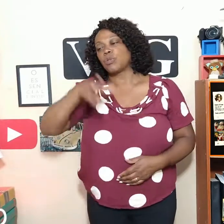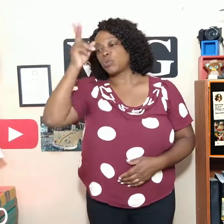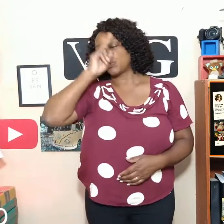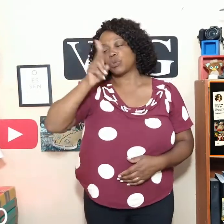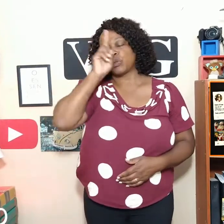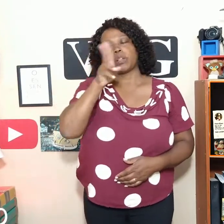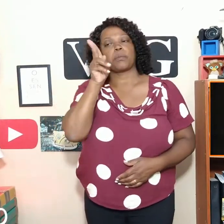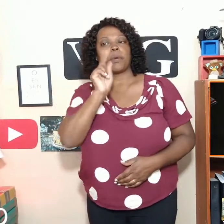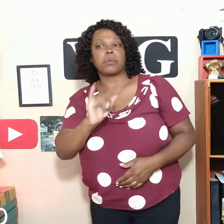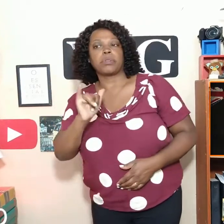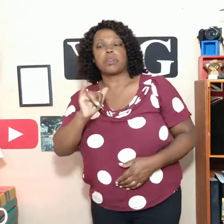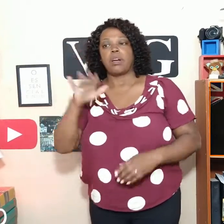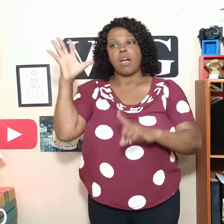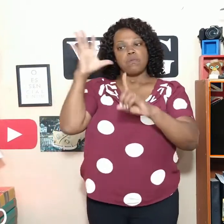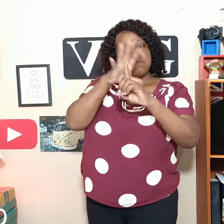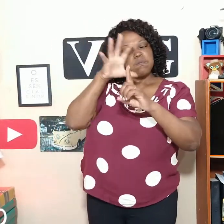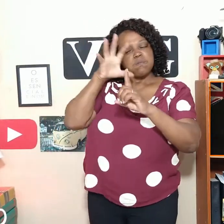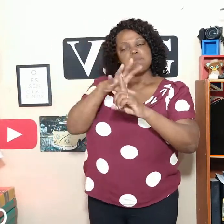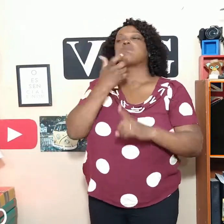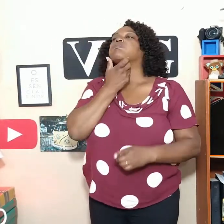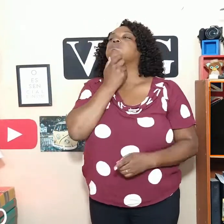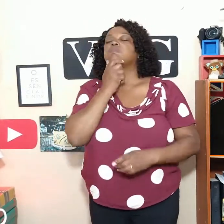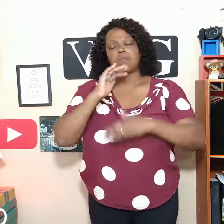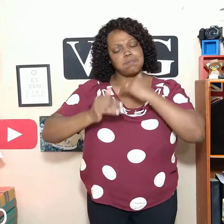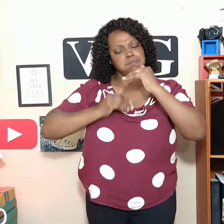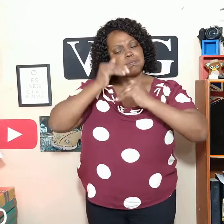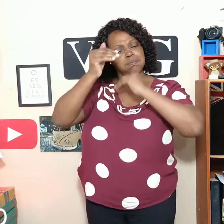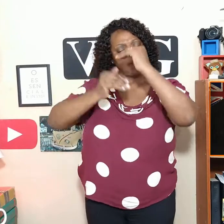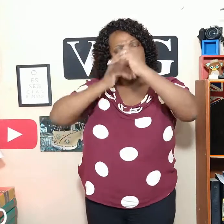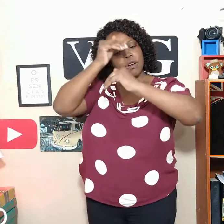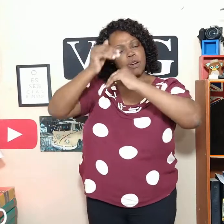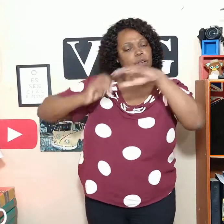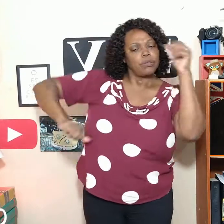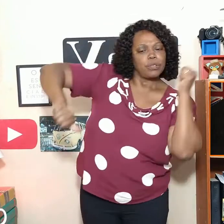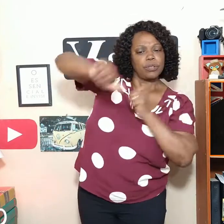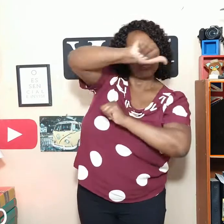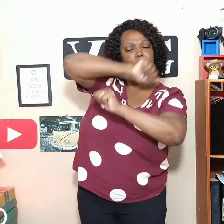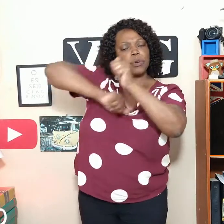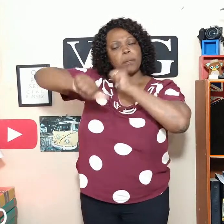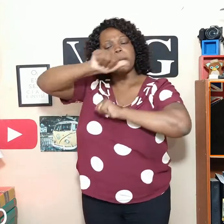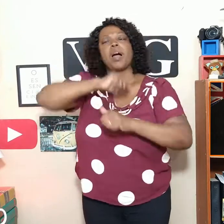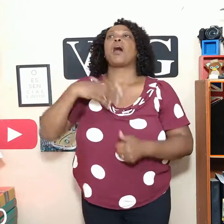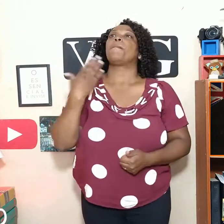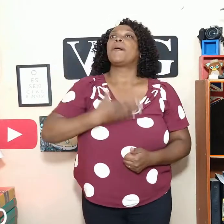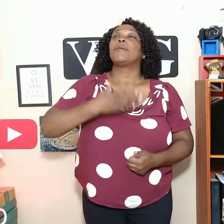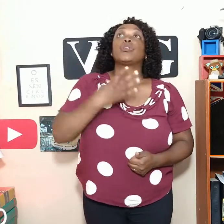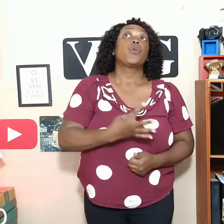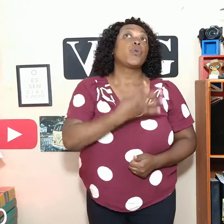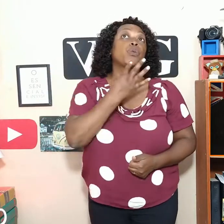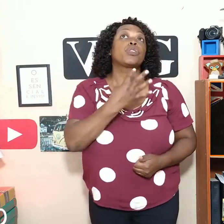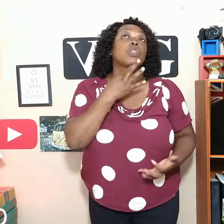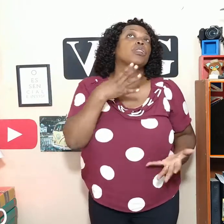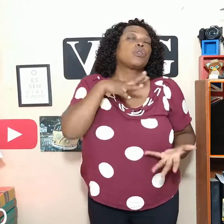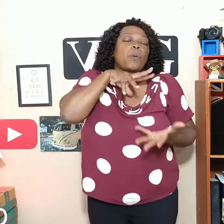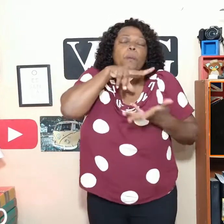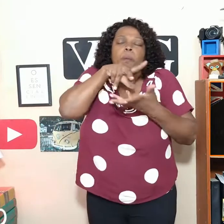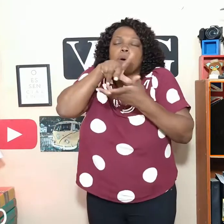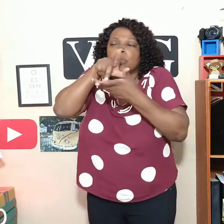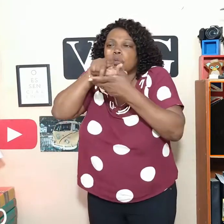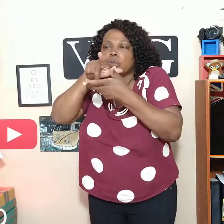Papai Noel. A influência britânica dos Estados Unidos vai progressivamente transformar o Papai Noel conhecido no mundo inteiro, seja adaptando